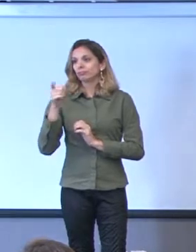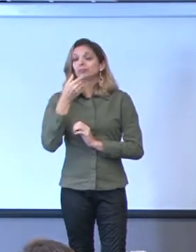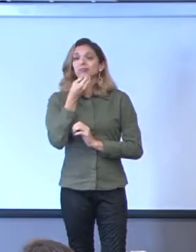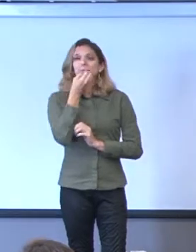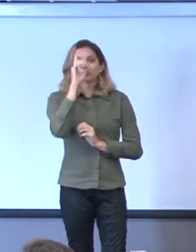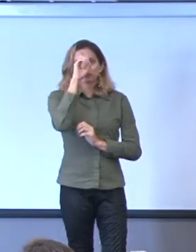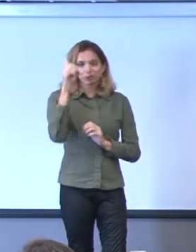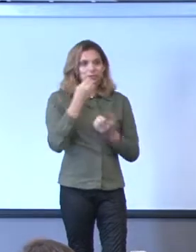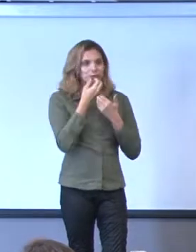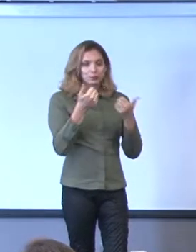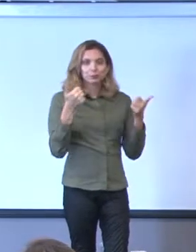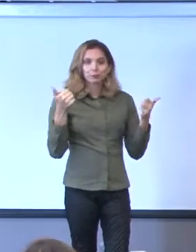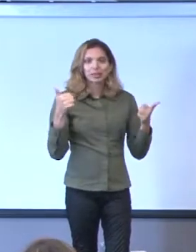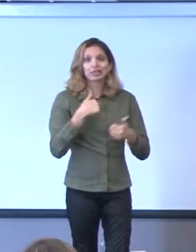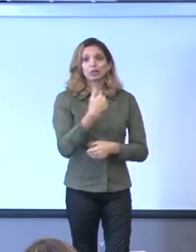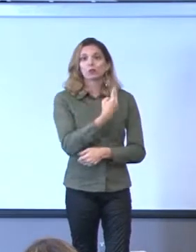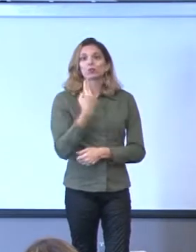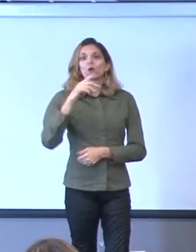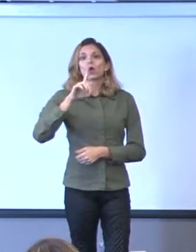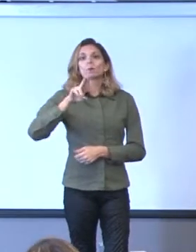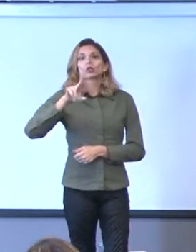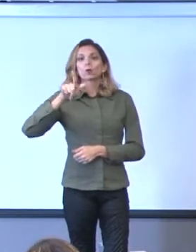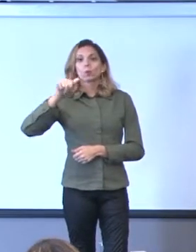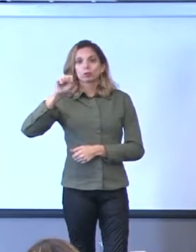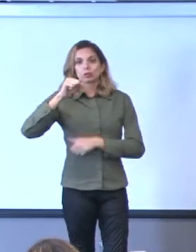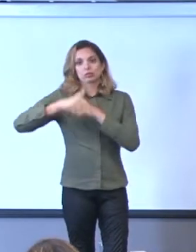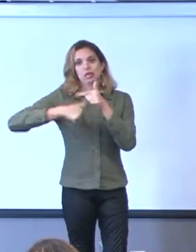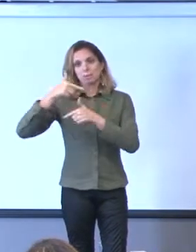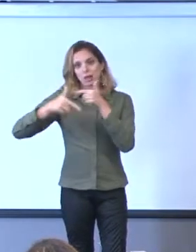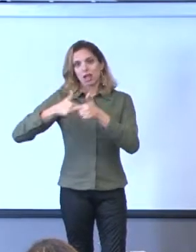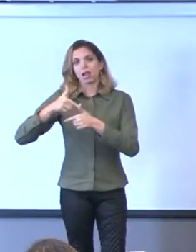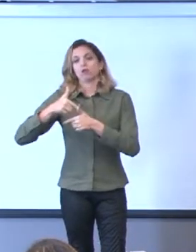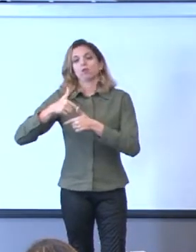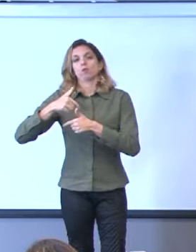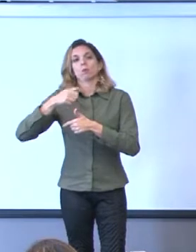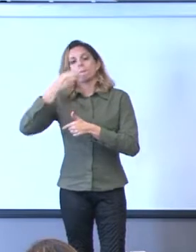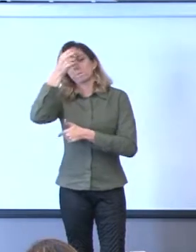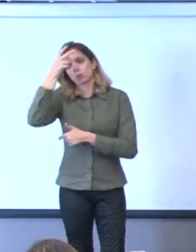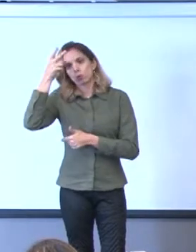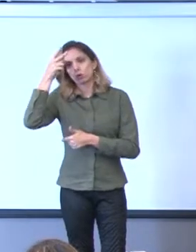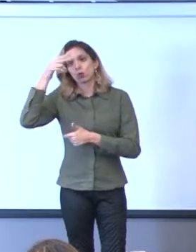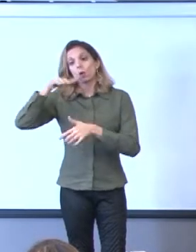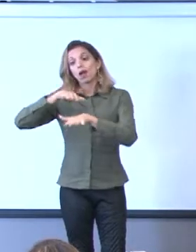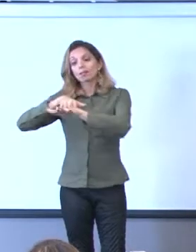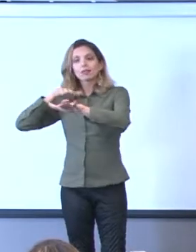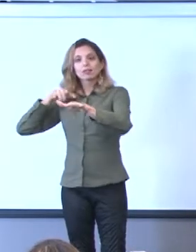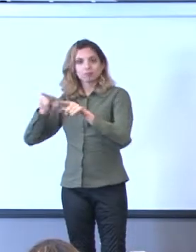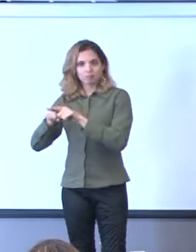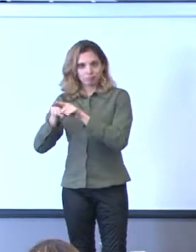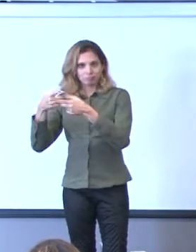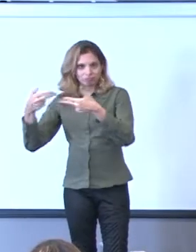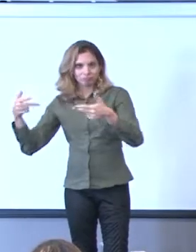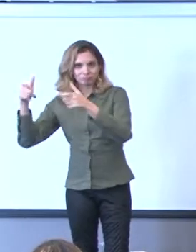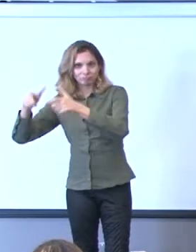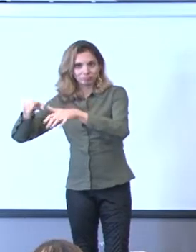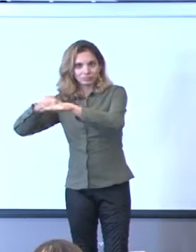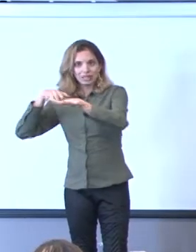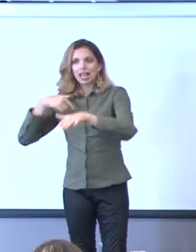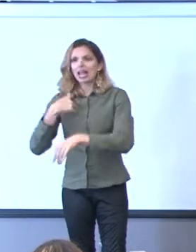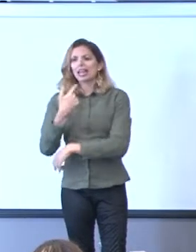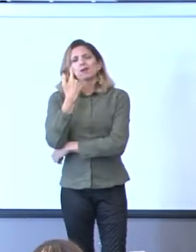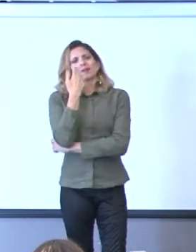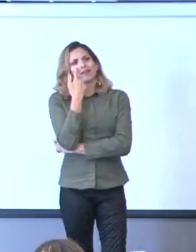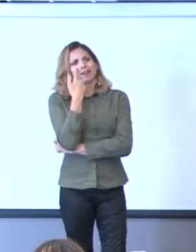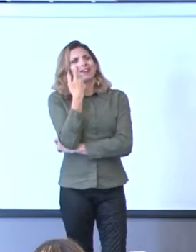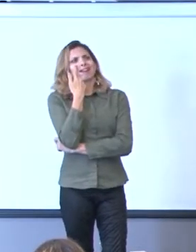Bom dia, tudo bem? Sou Douglas, sou do setor público, da Secretaria de Trânsito, e vi essa